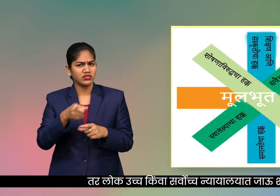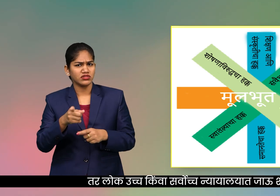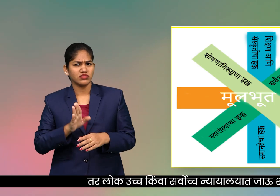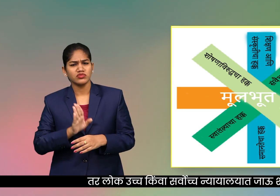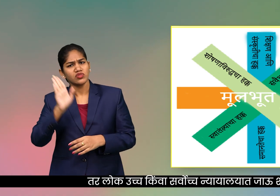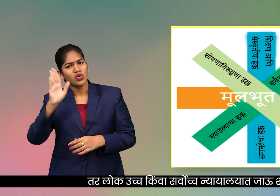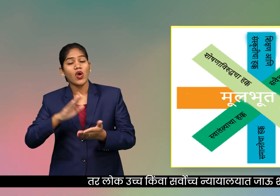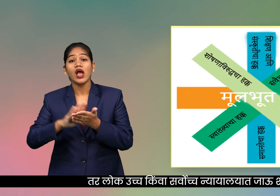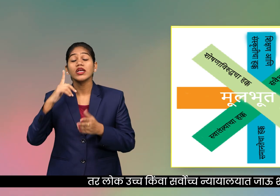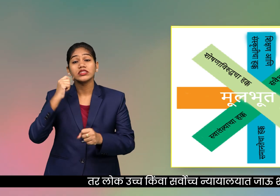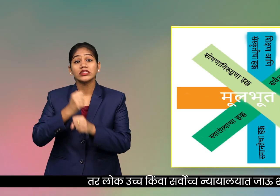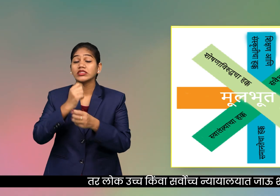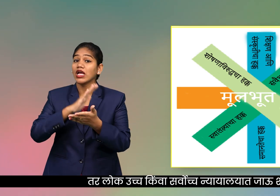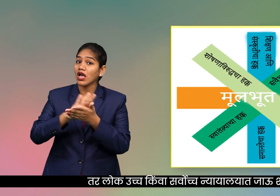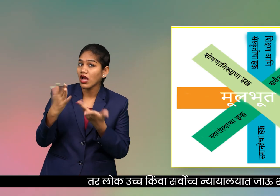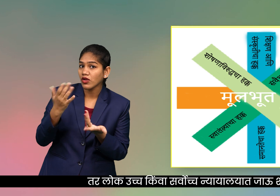न्यायालयात जाऊ शकतात.